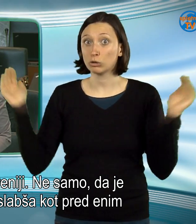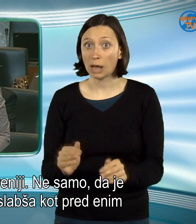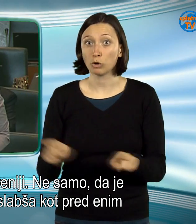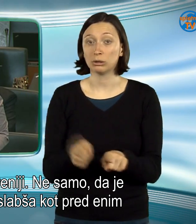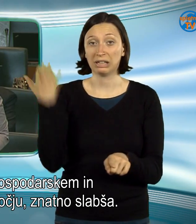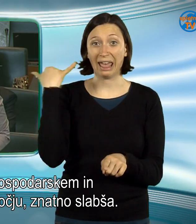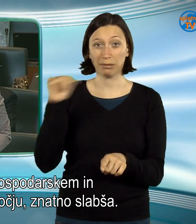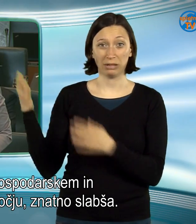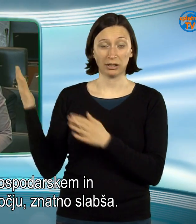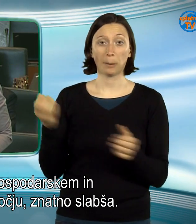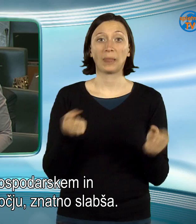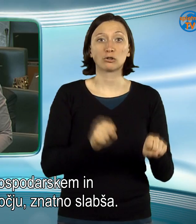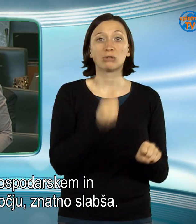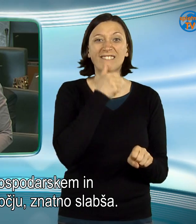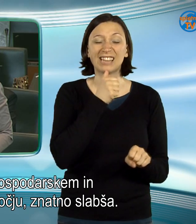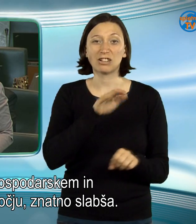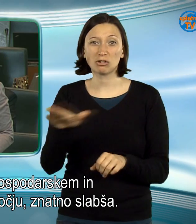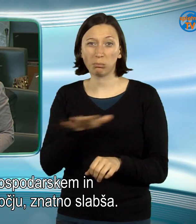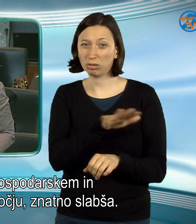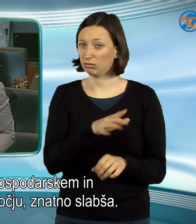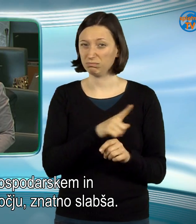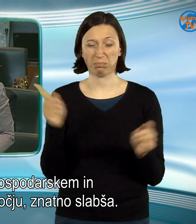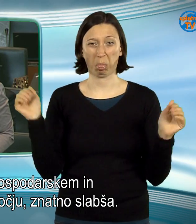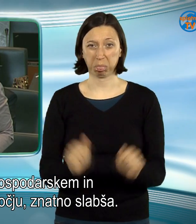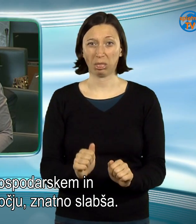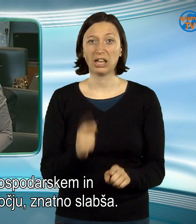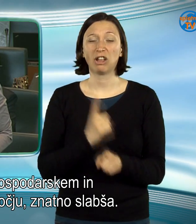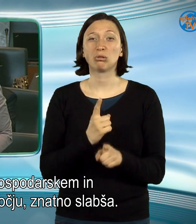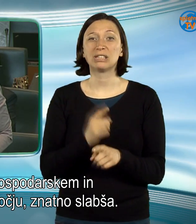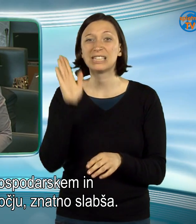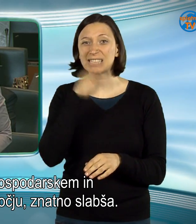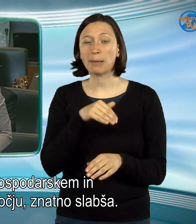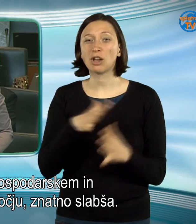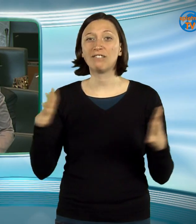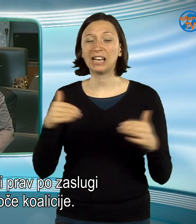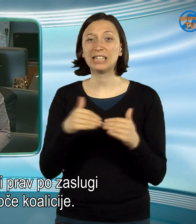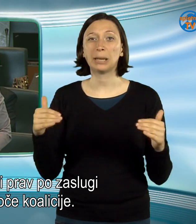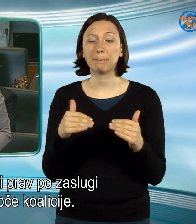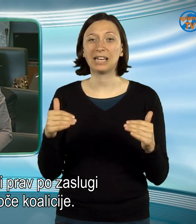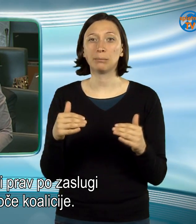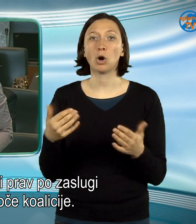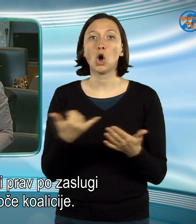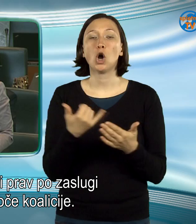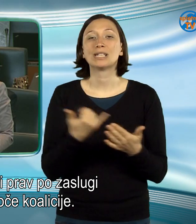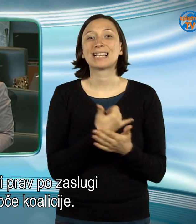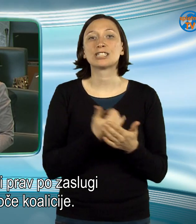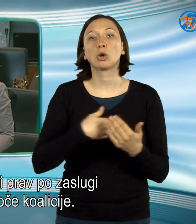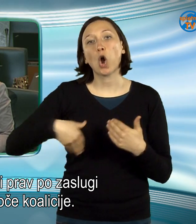1 letom na gospodarskem in fiskalnem področju, znatno slabša in to v veliki meri prav po zaslugi odhajajoče